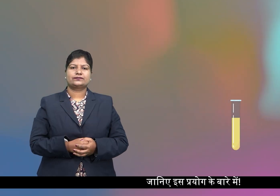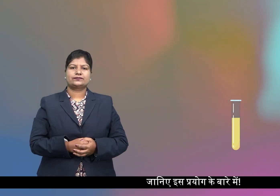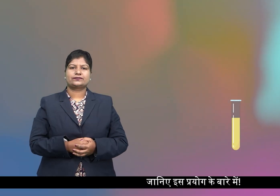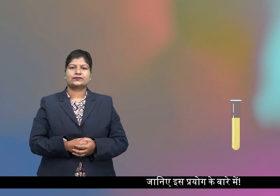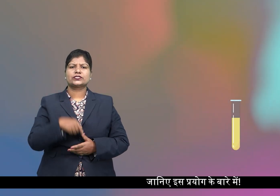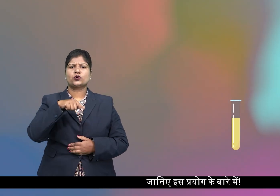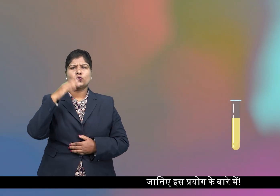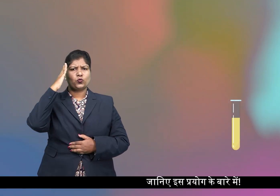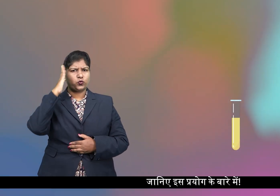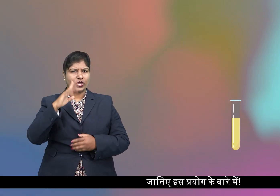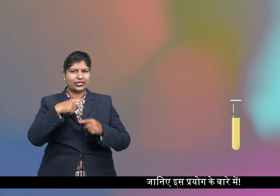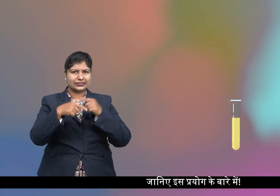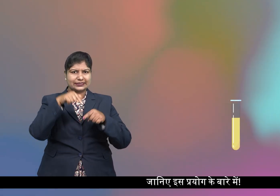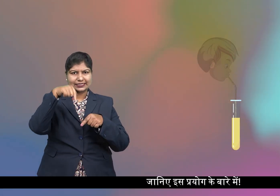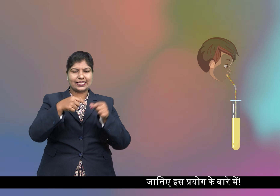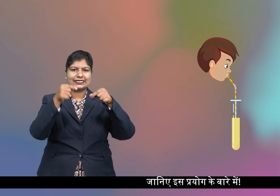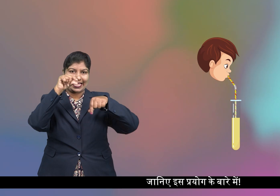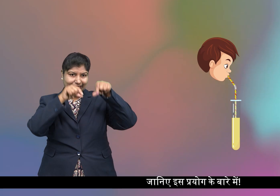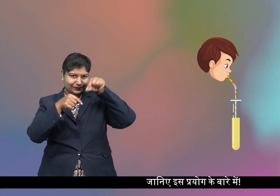जानिए इस प्रयोग के बारे में।